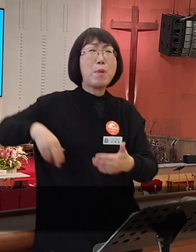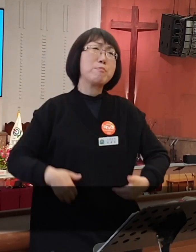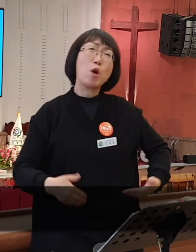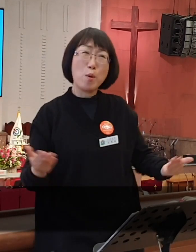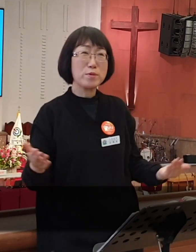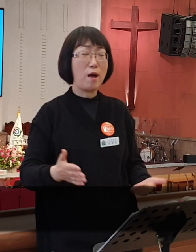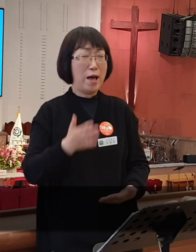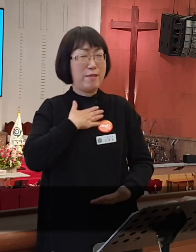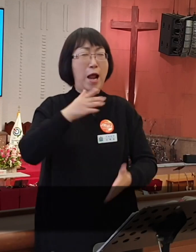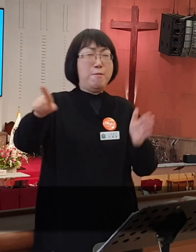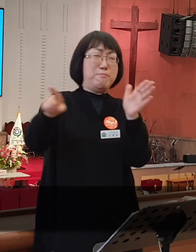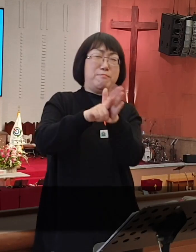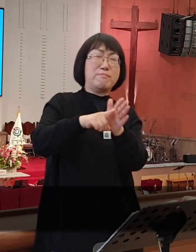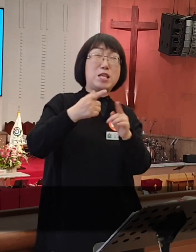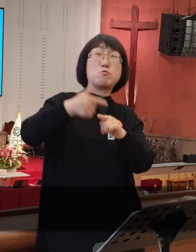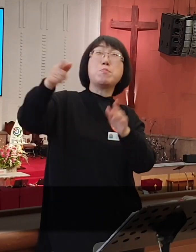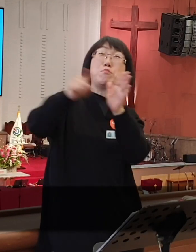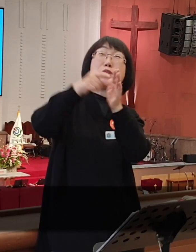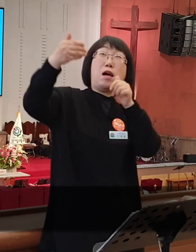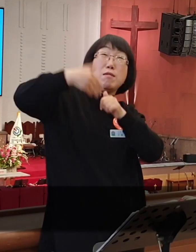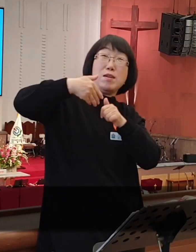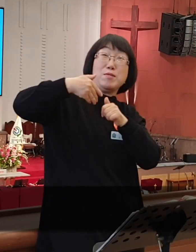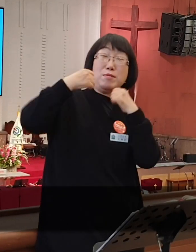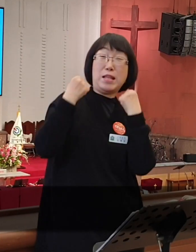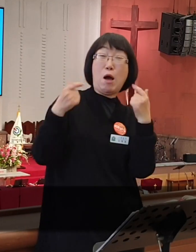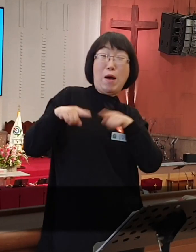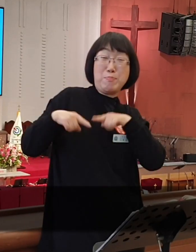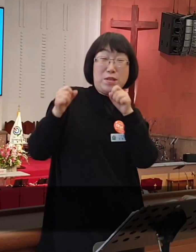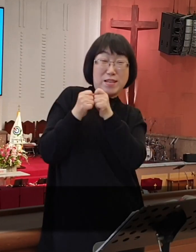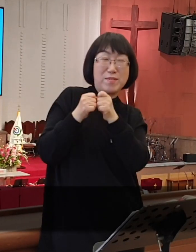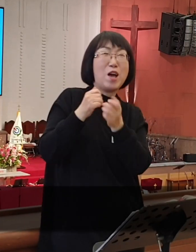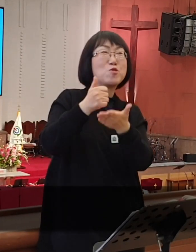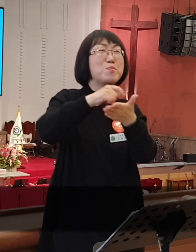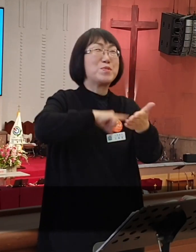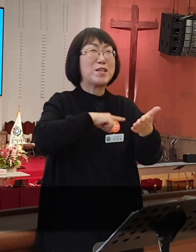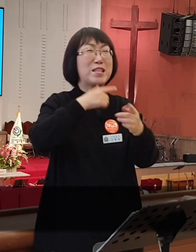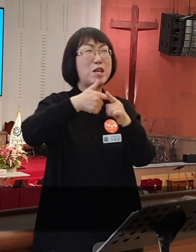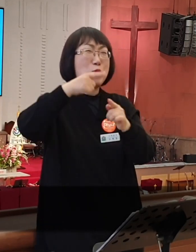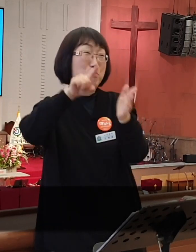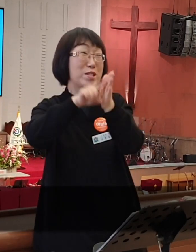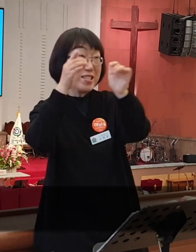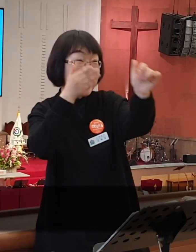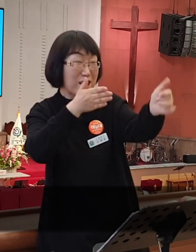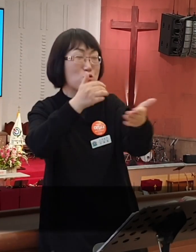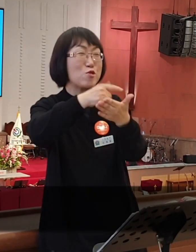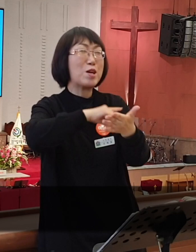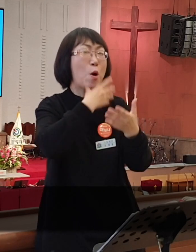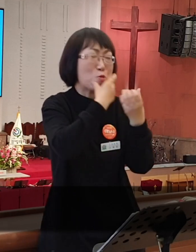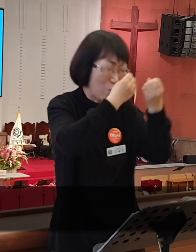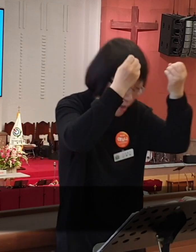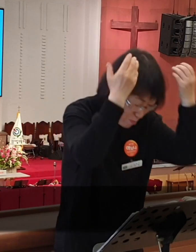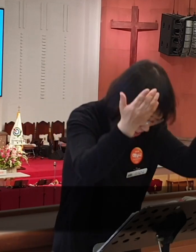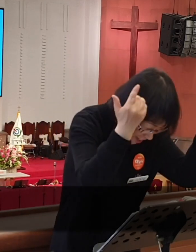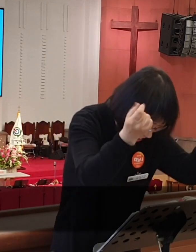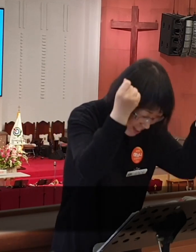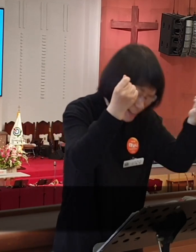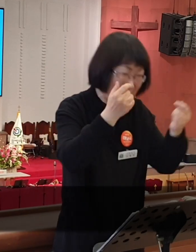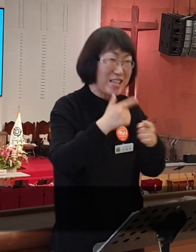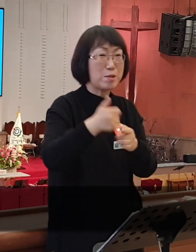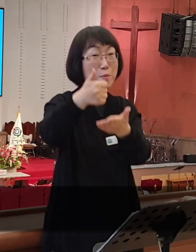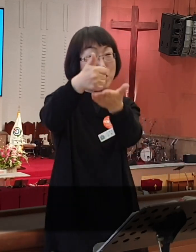없습니다. 나를 믿으라고 얘기하시는 분 여기 계셔요. 주님을 믿으시기를, 예수님 믿으시기를 주의 이름으로 축원합니다.